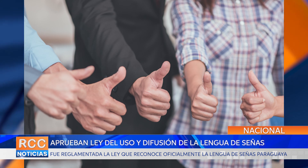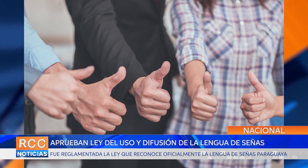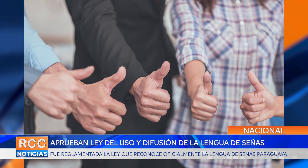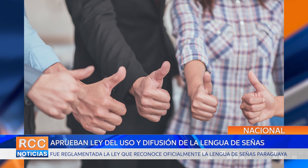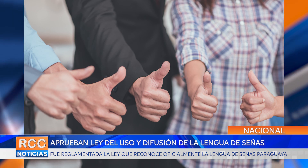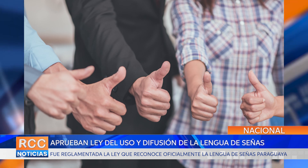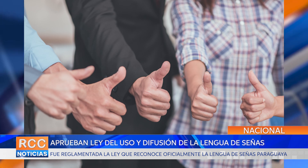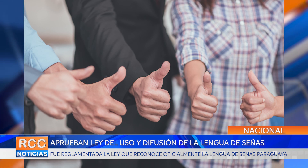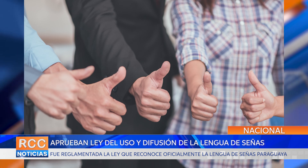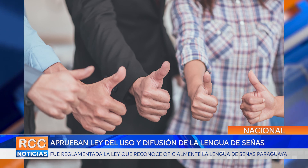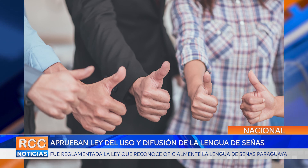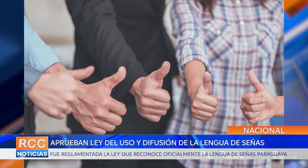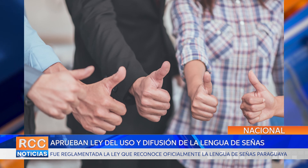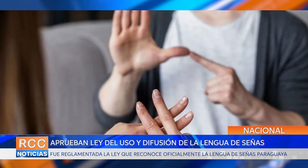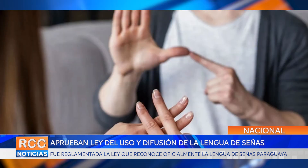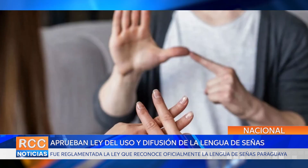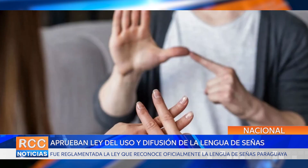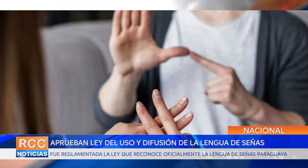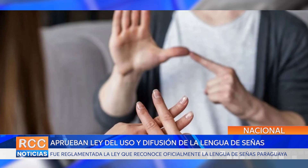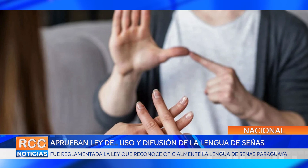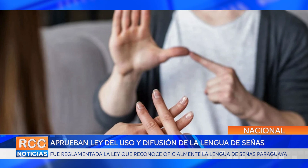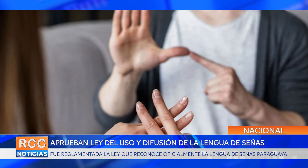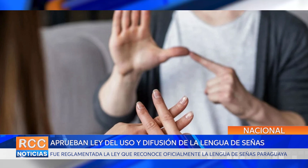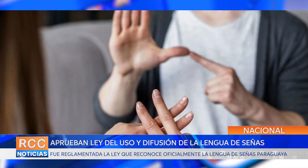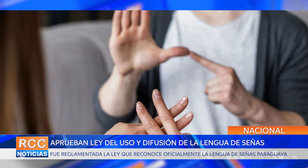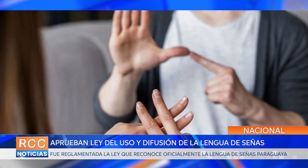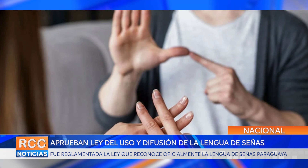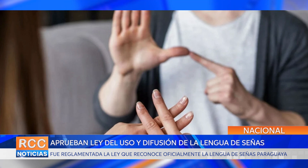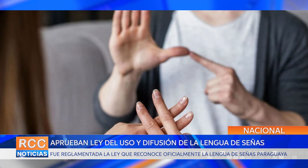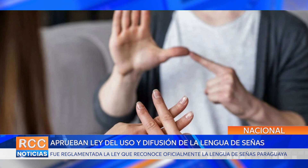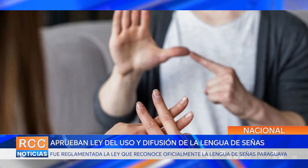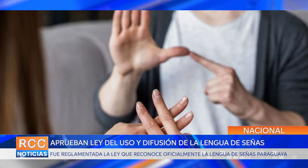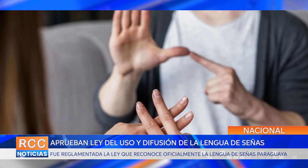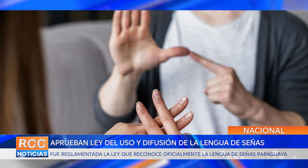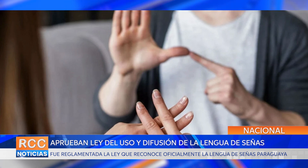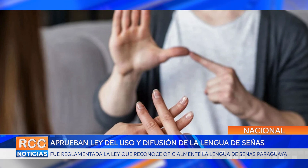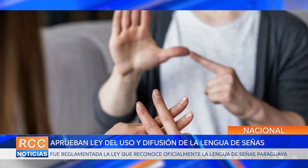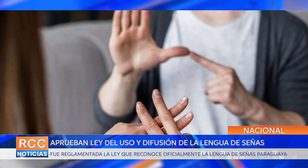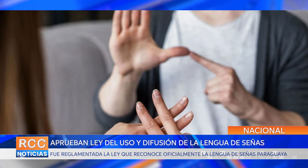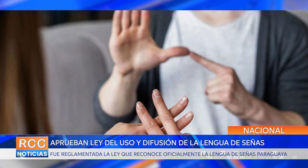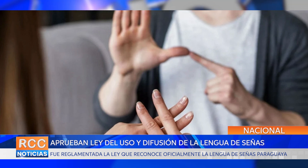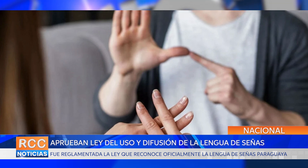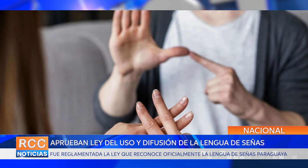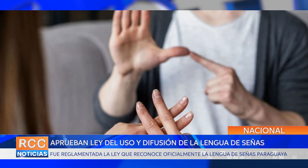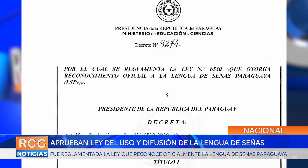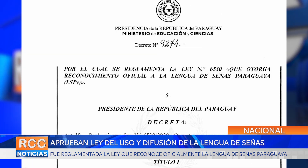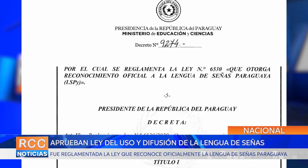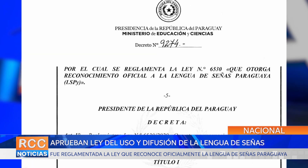establece medidas para la formación y capacitación de intérpretes y profesionales que trabajen con personas con imposibilidad auditiva. Desde la